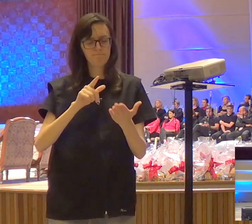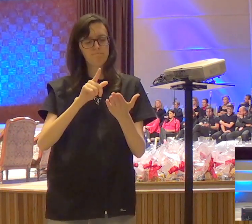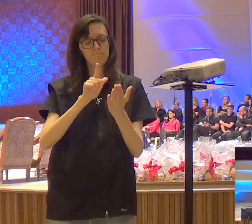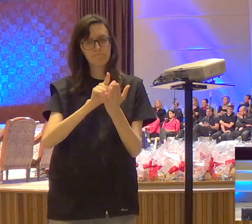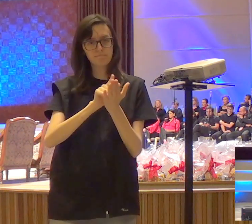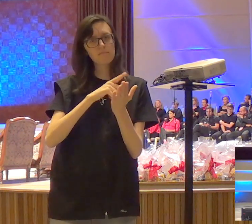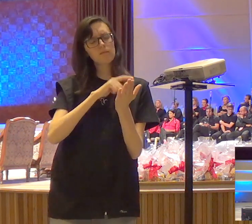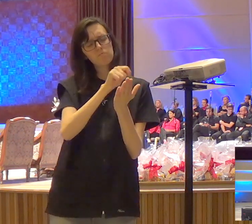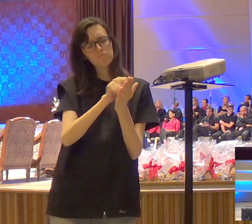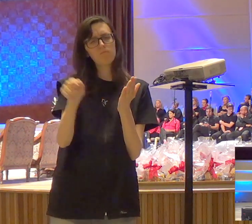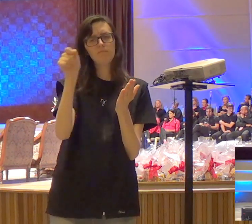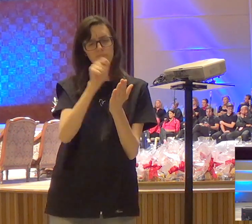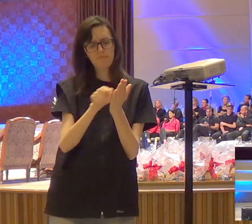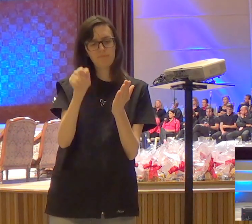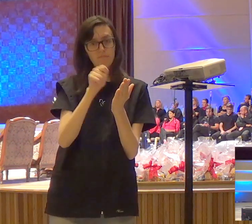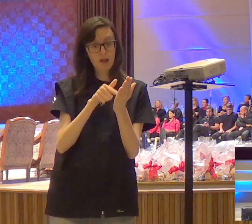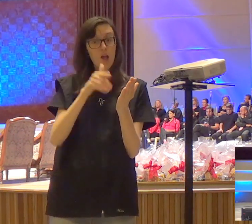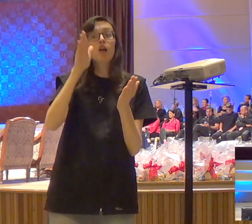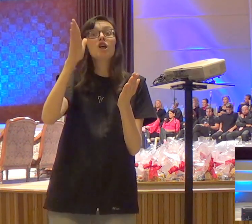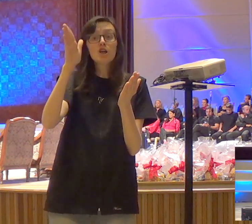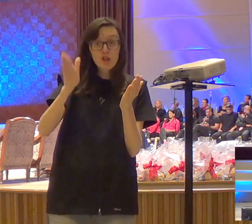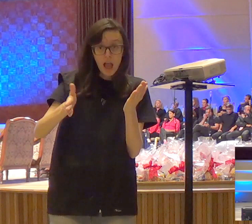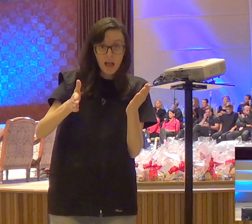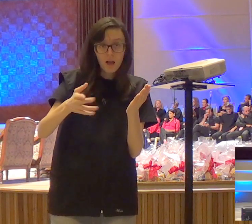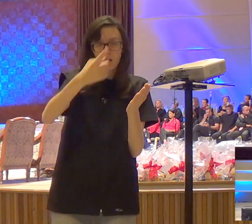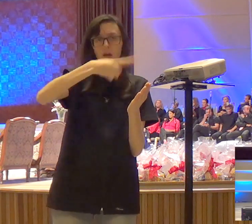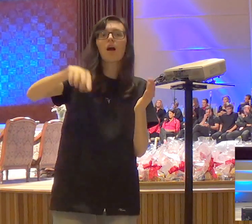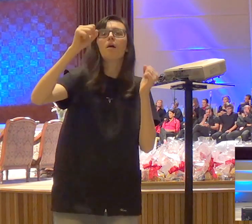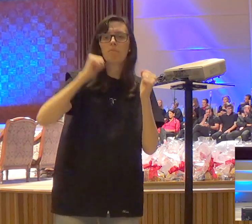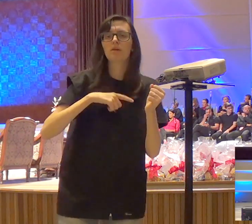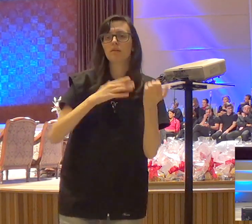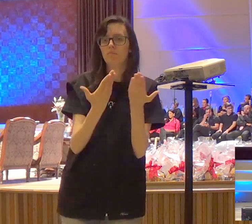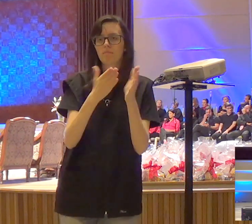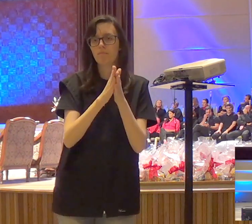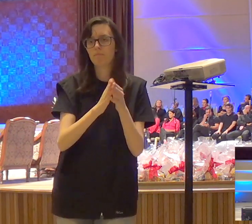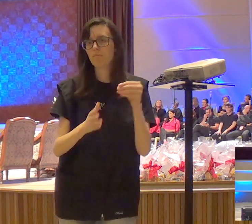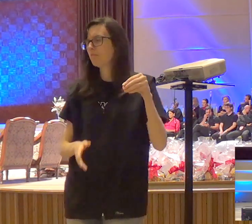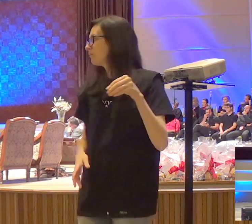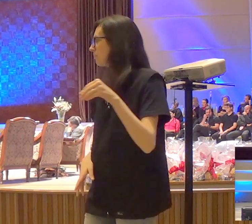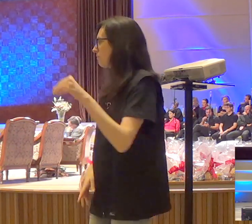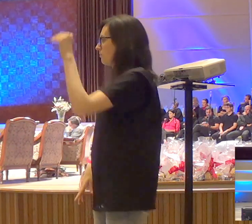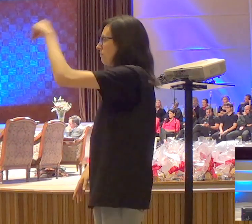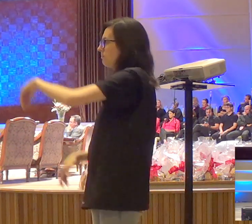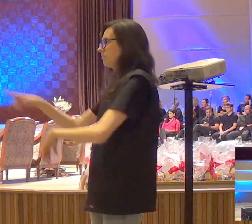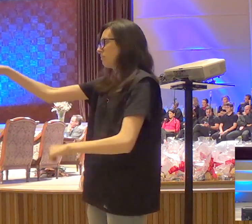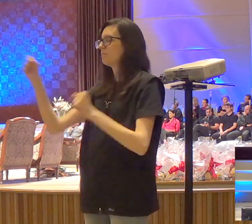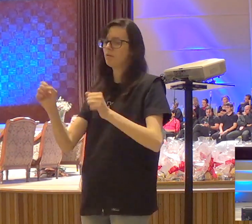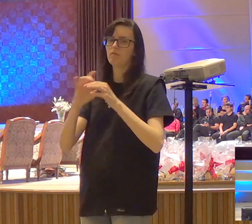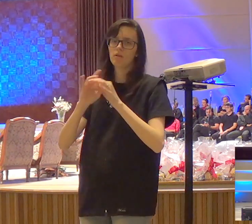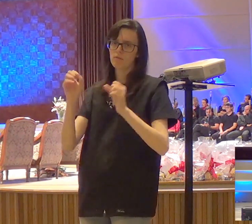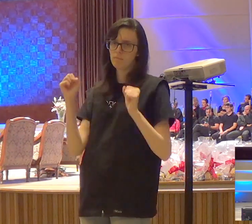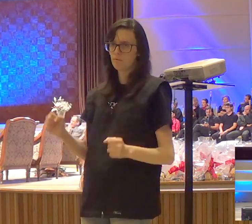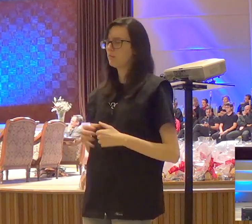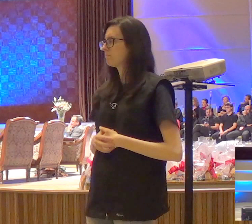formulário, you can come and drop your form in the box. Você pode vir e colocar dentro do gasofilácio. And the Brazilian team will